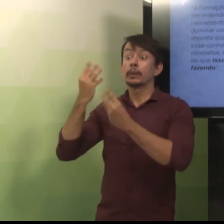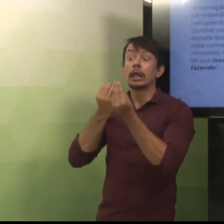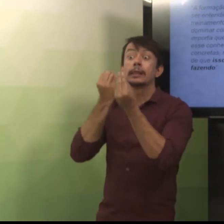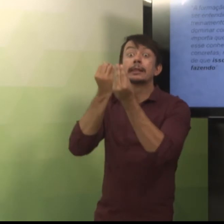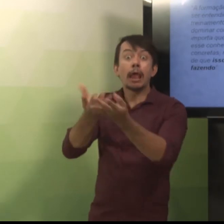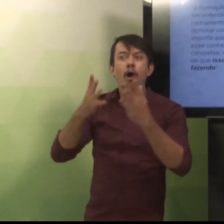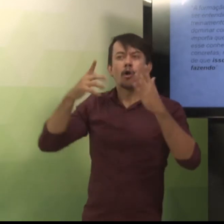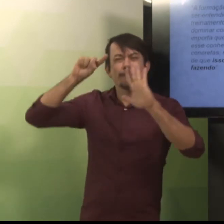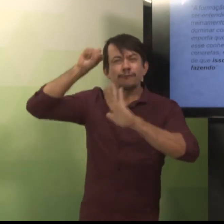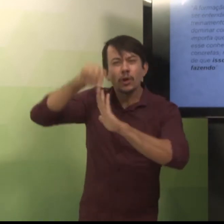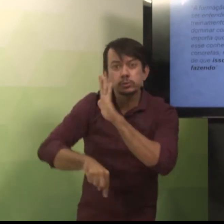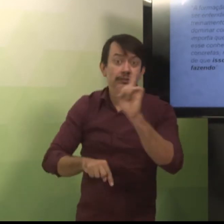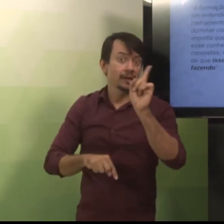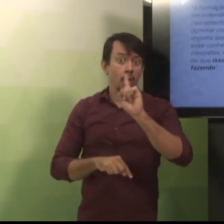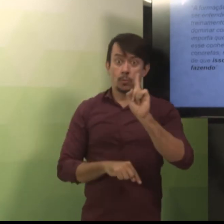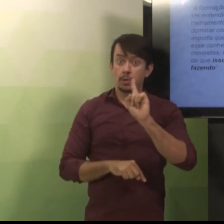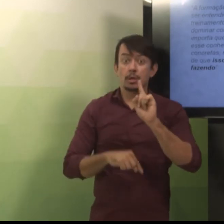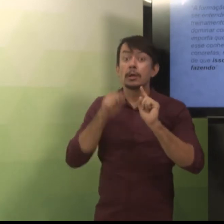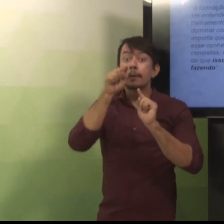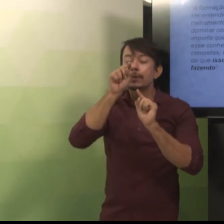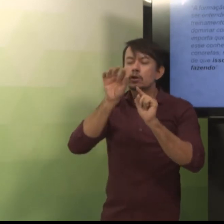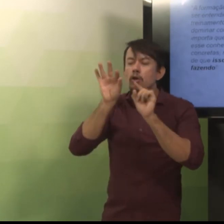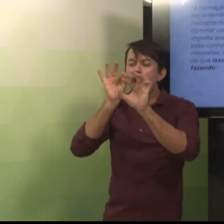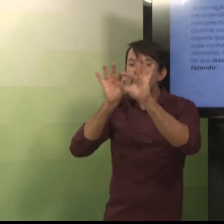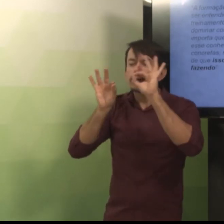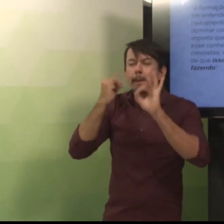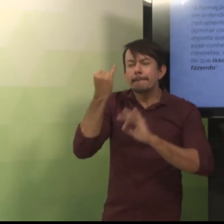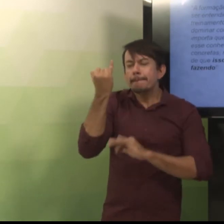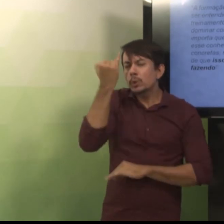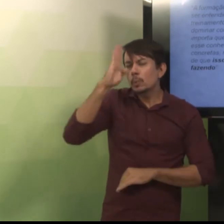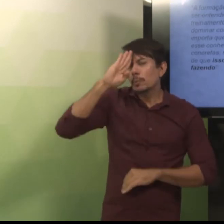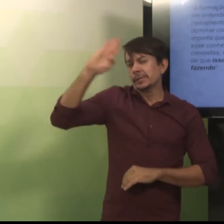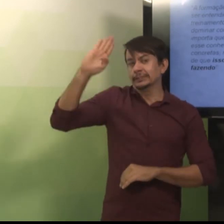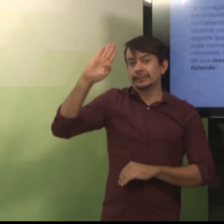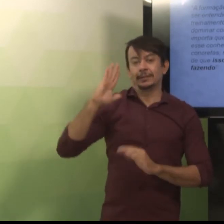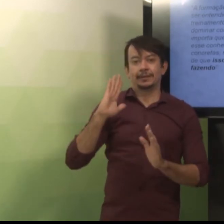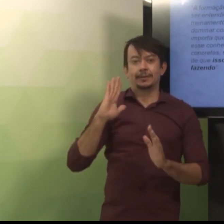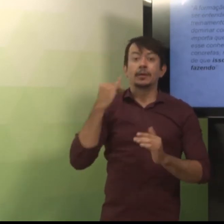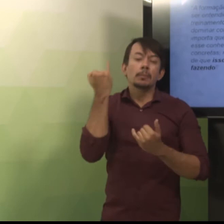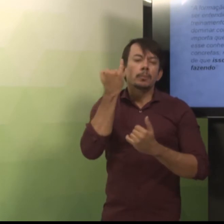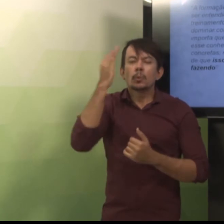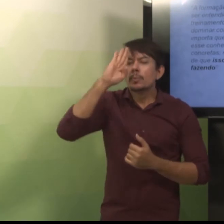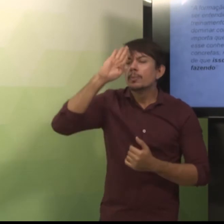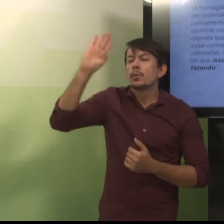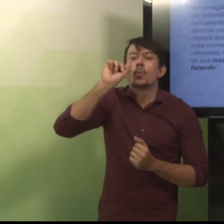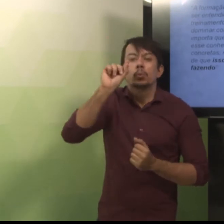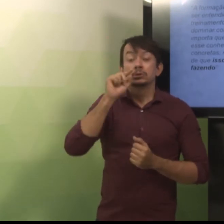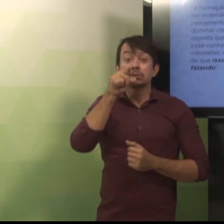Não vão aprofundar. Vocês vão escolher algo importante, o primordial, para que vocês